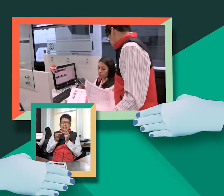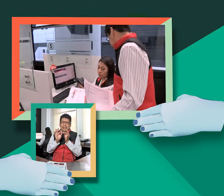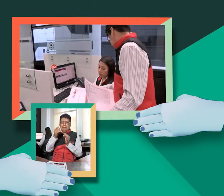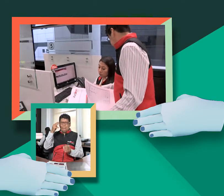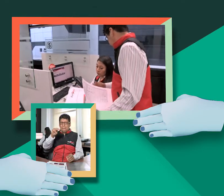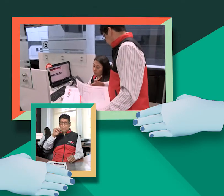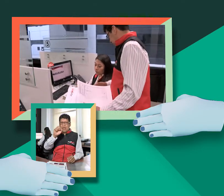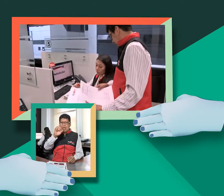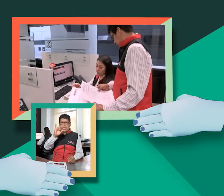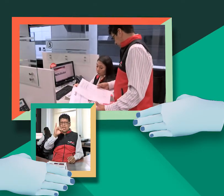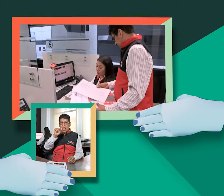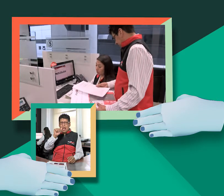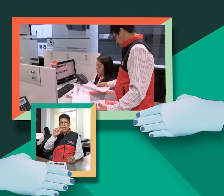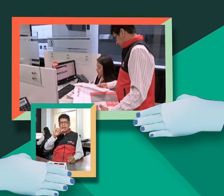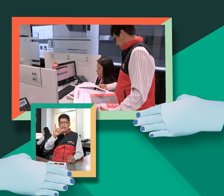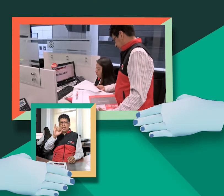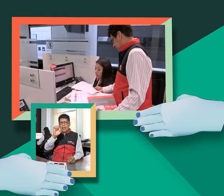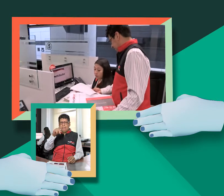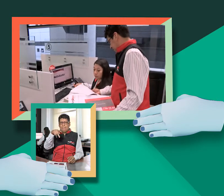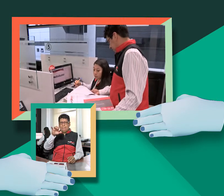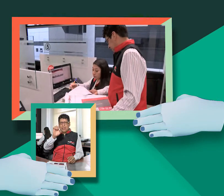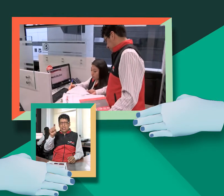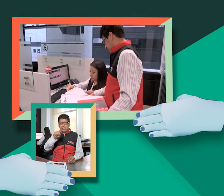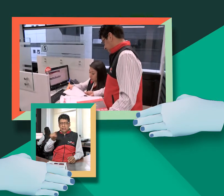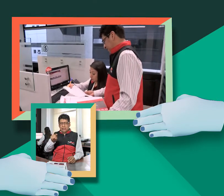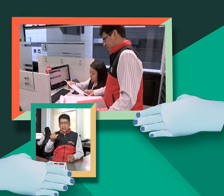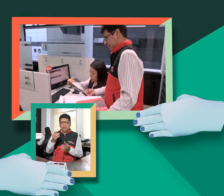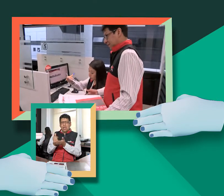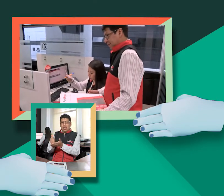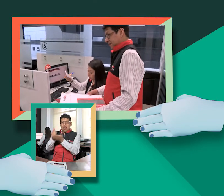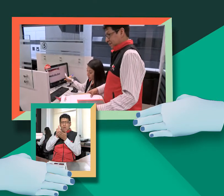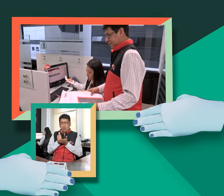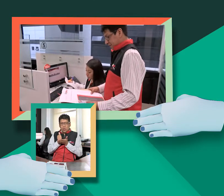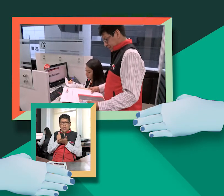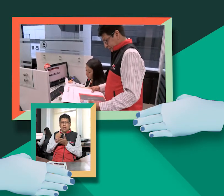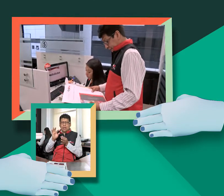pasó el tiempo y un intérprete llamada maría yepes